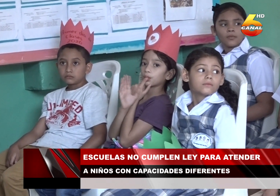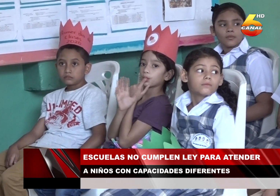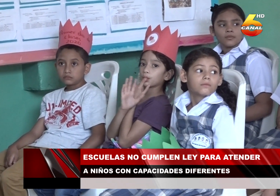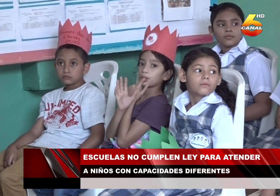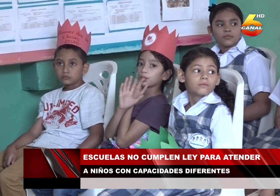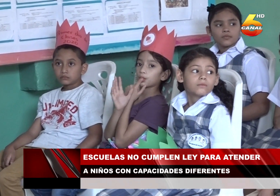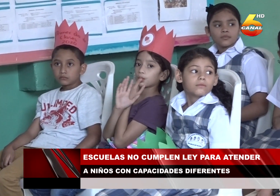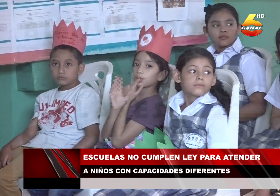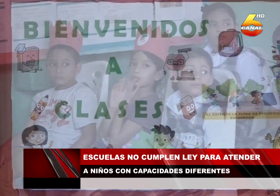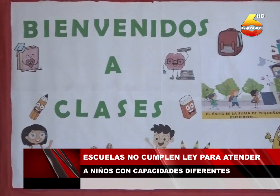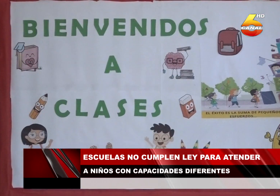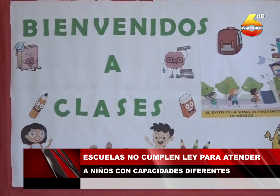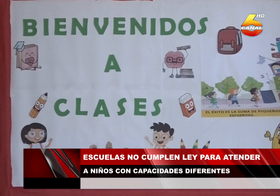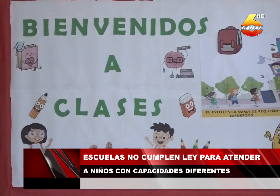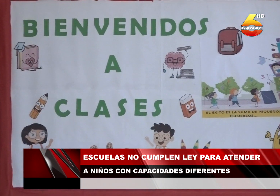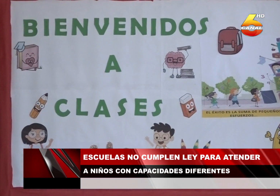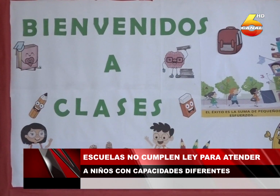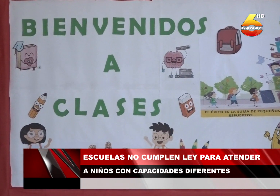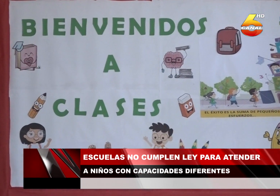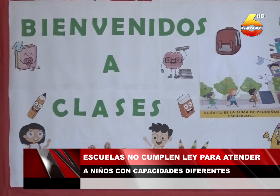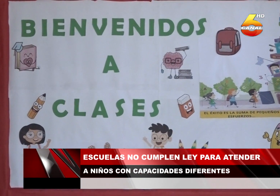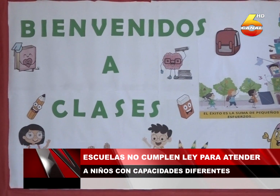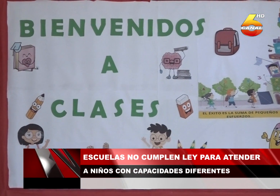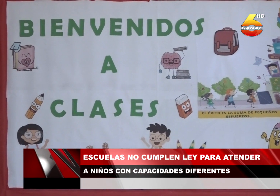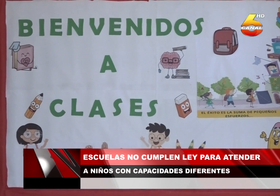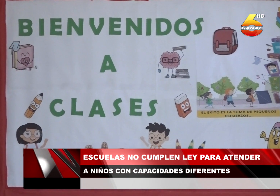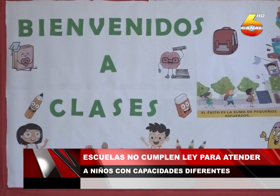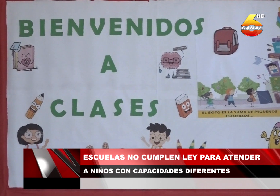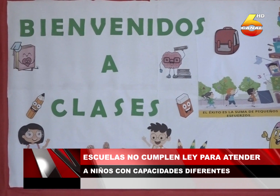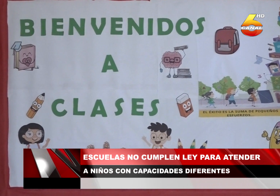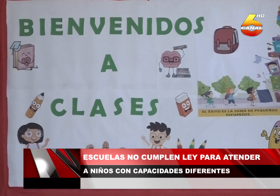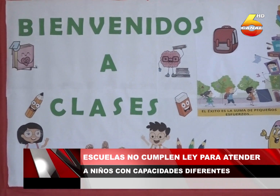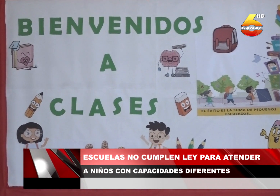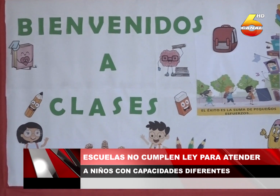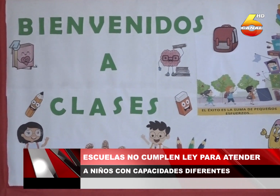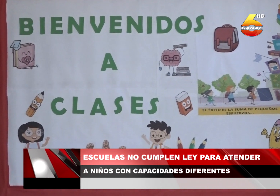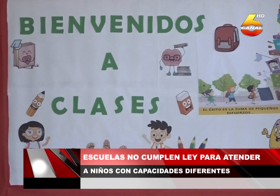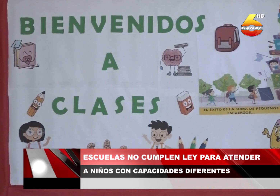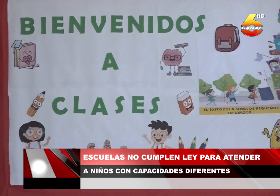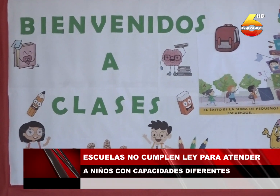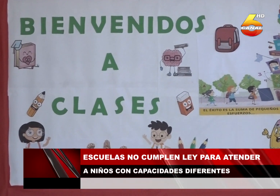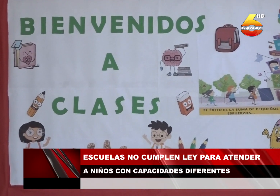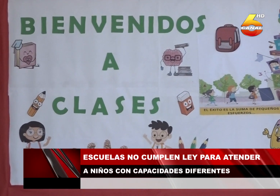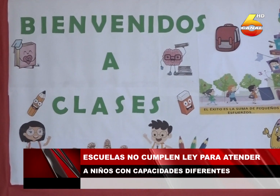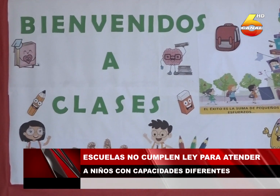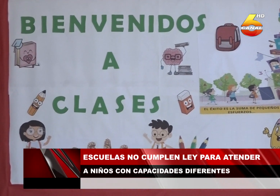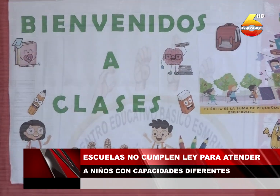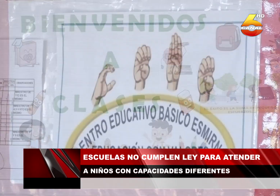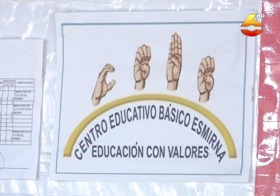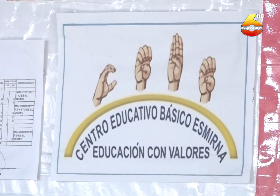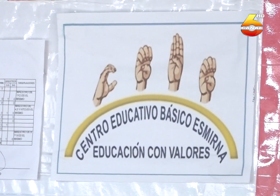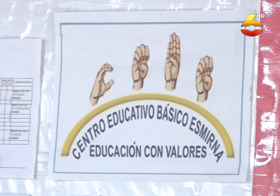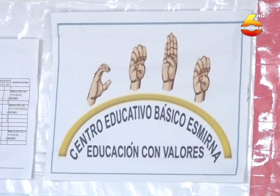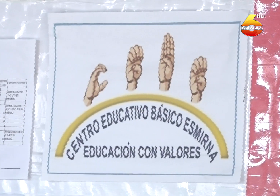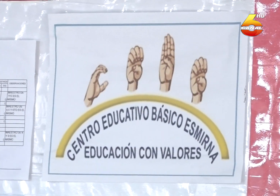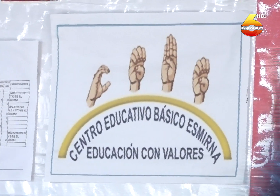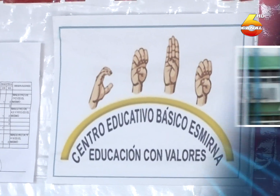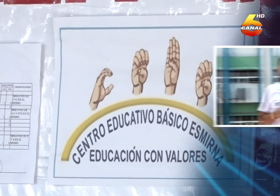ciudad a otra ya que en sus lugares no son permitidos por sus habilidades especiales con imágenes